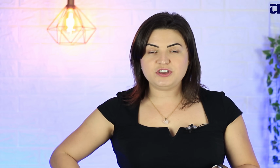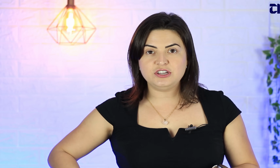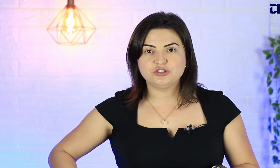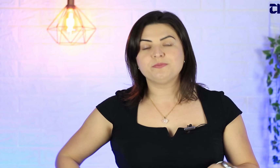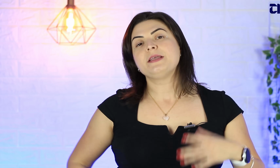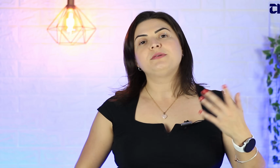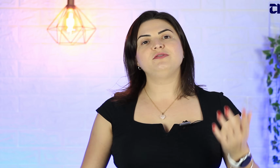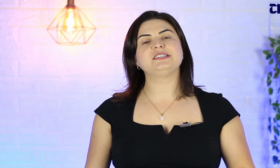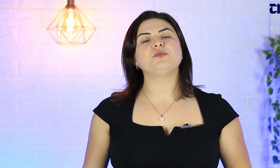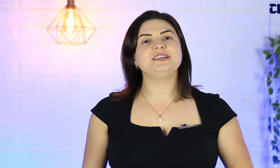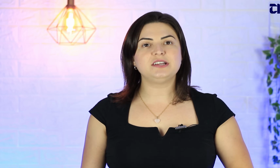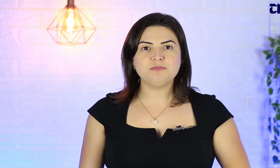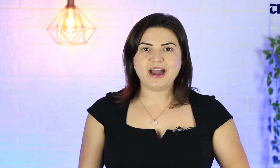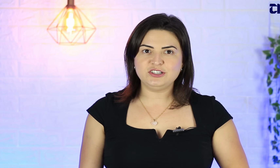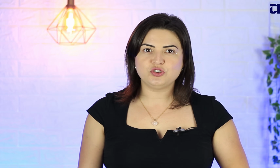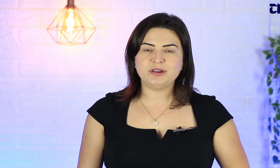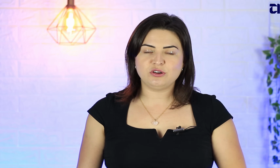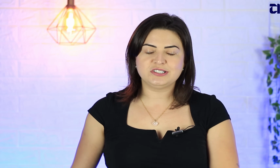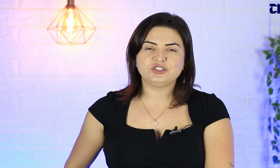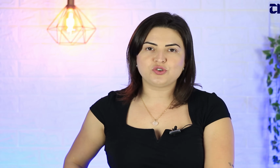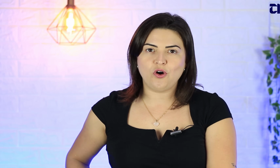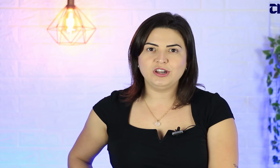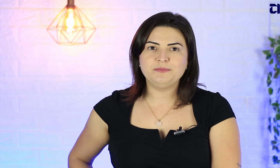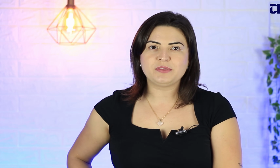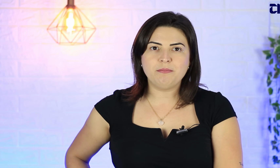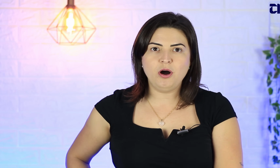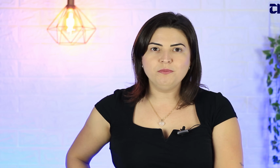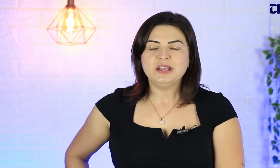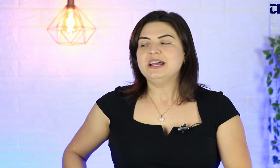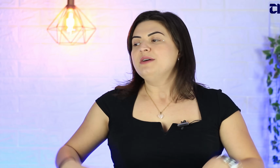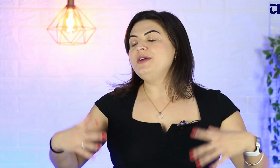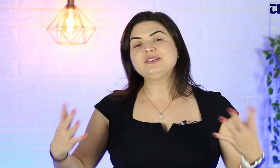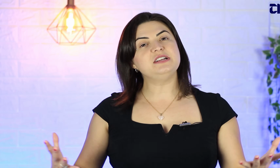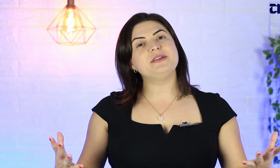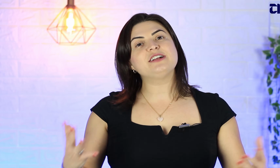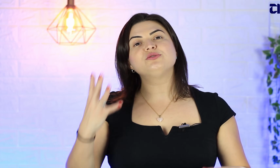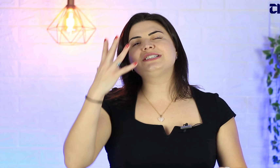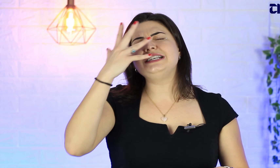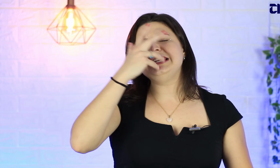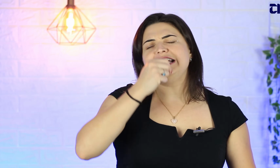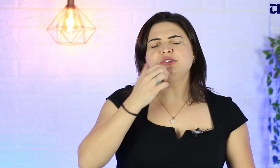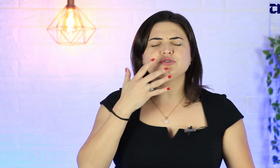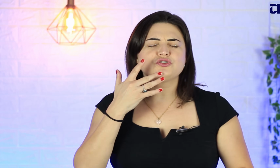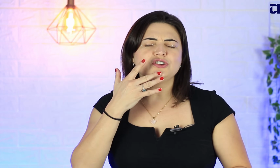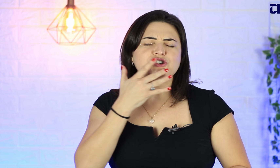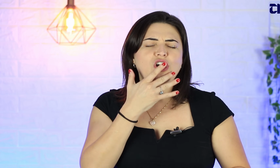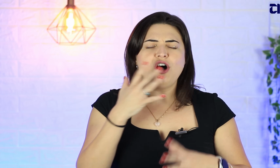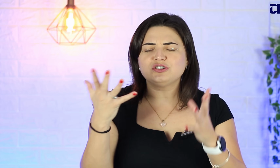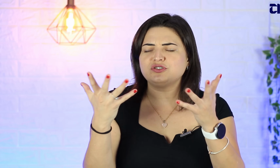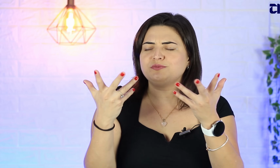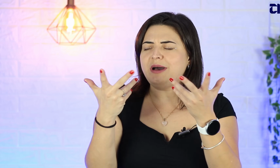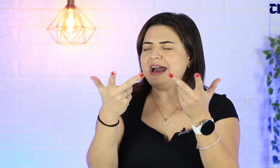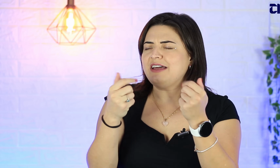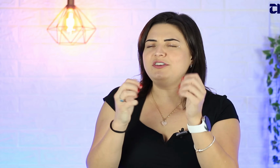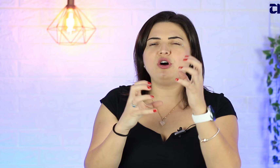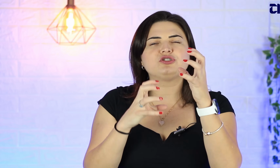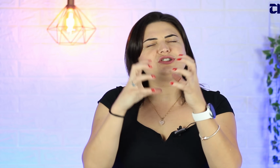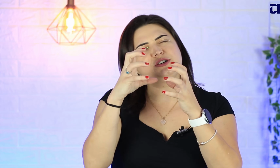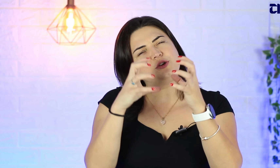vídeo. Pra você conhecer mais sobre a nossa escola. Tá bom? Meus Libretos lindos, gostosos, maravilhosos e